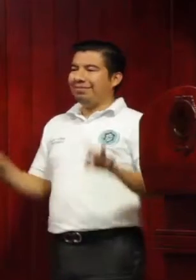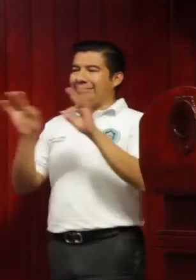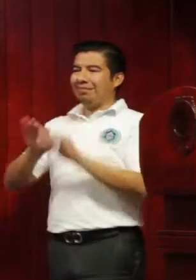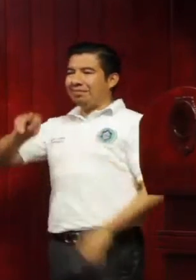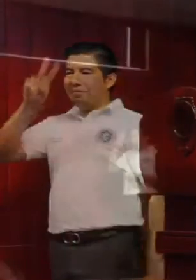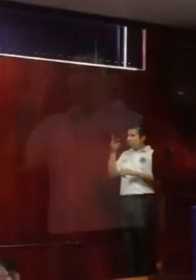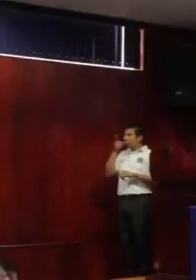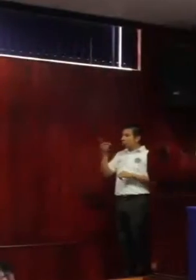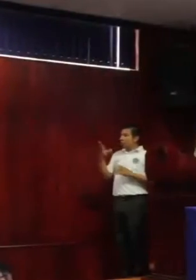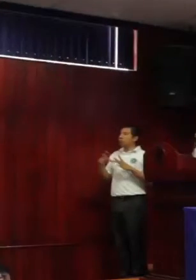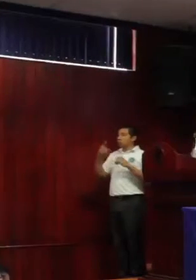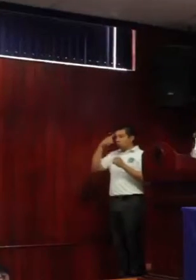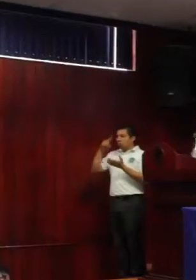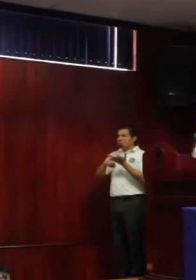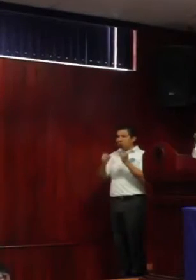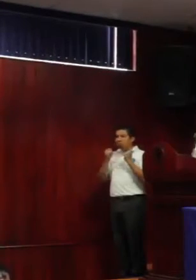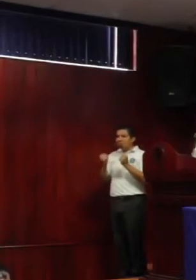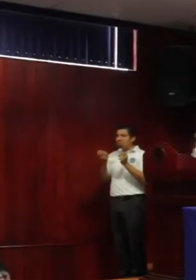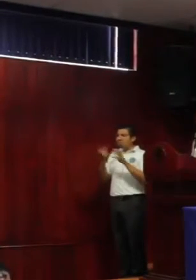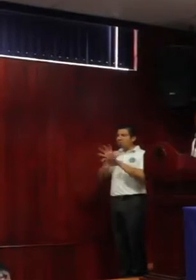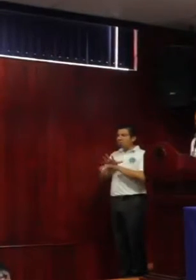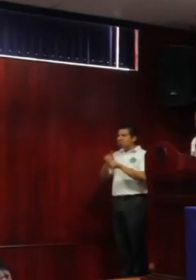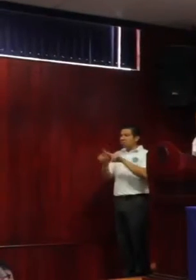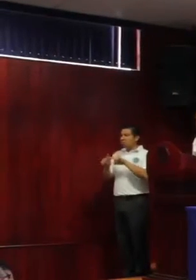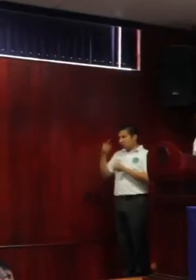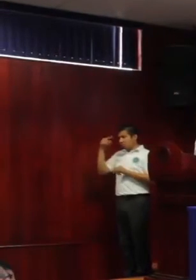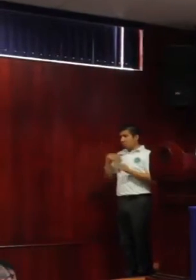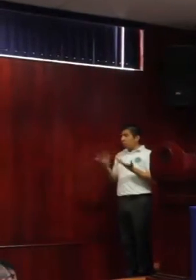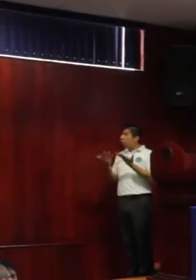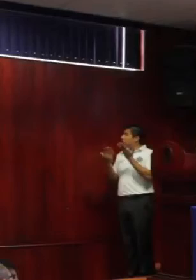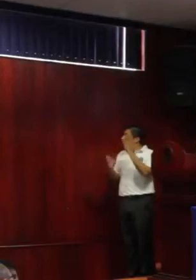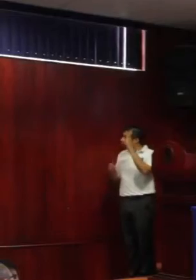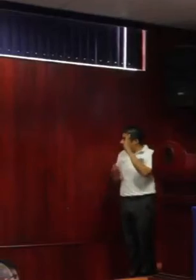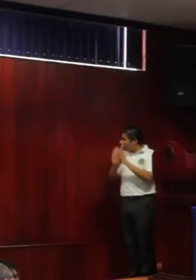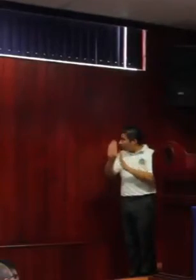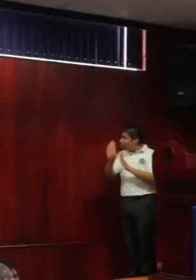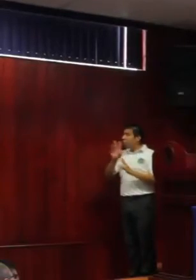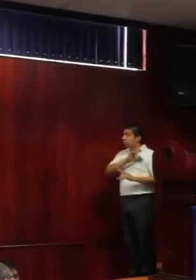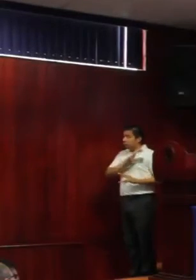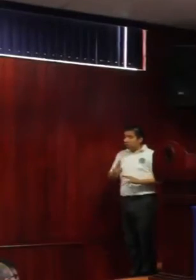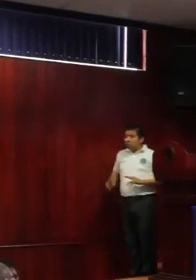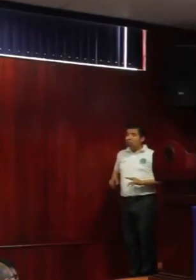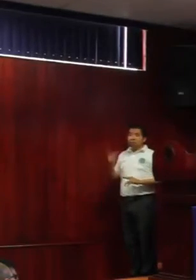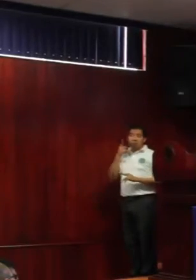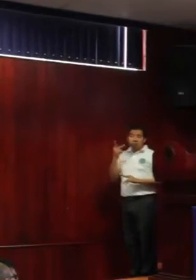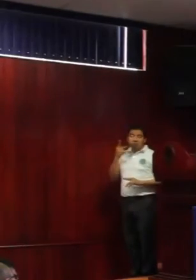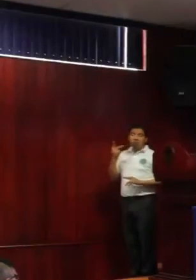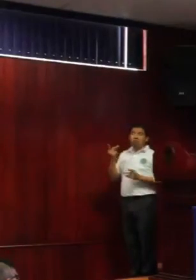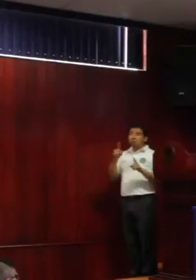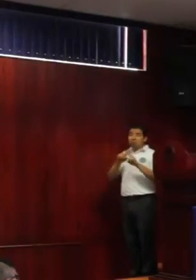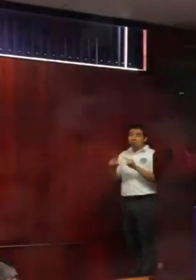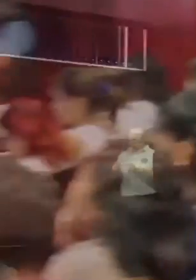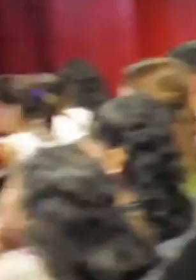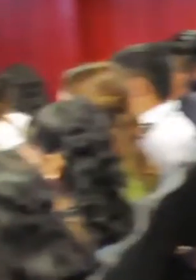como son las mujeres. La inclusión de las mujeres en las tareas propias de la vida política y pública del gobierno